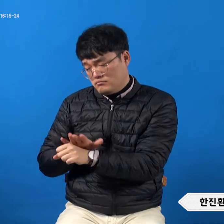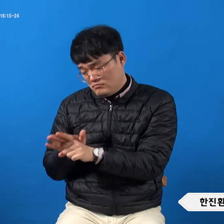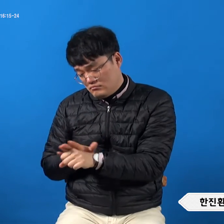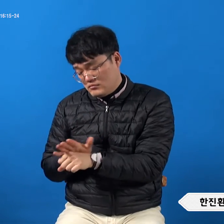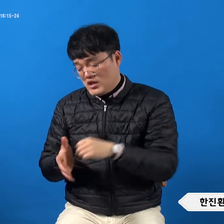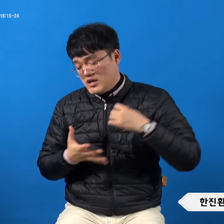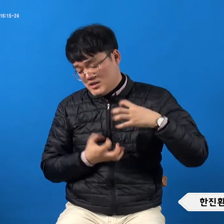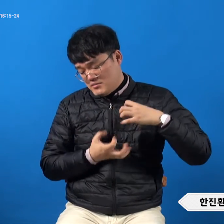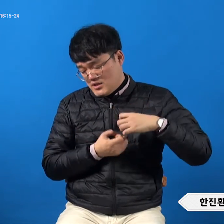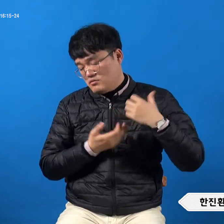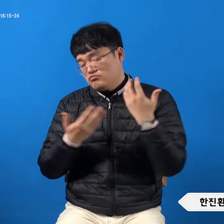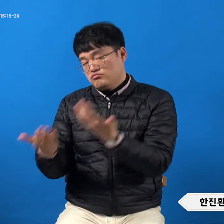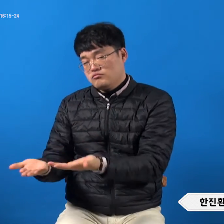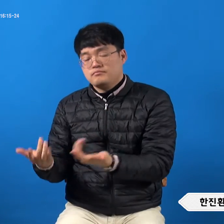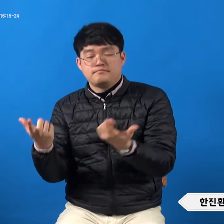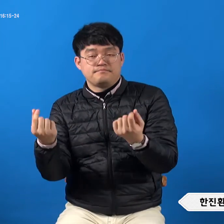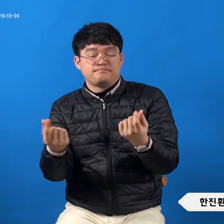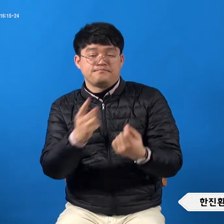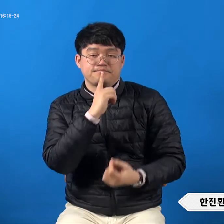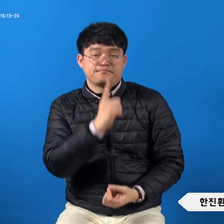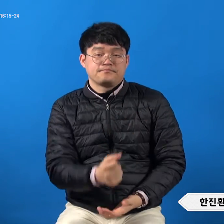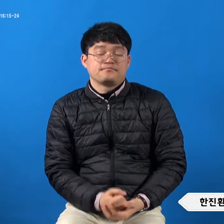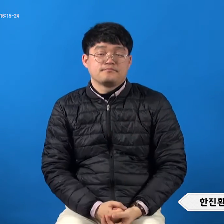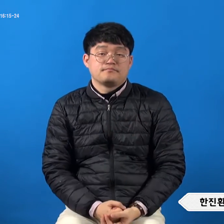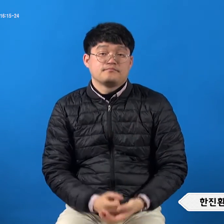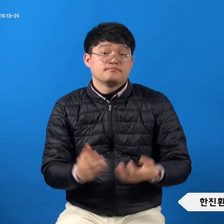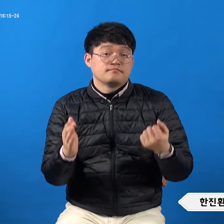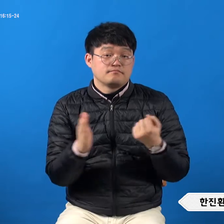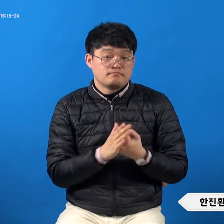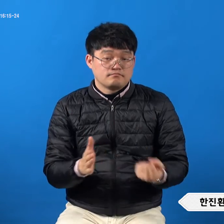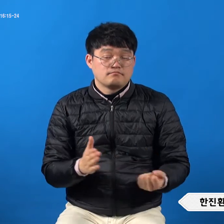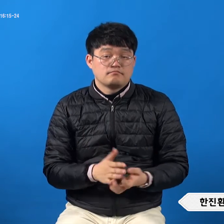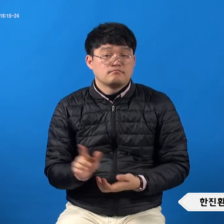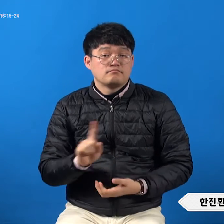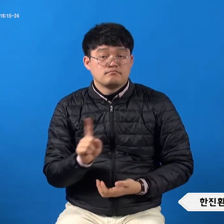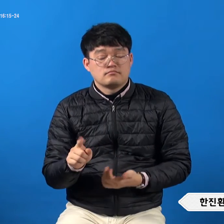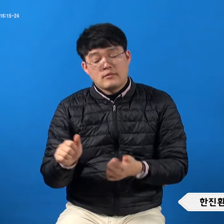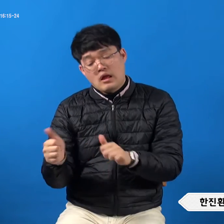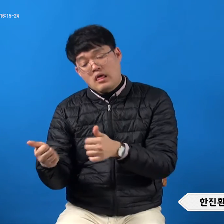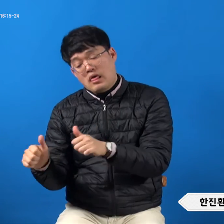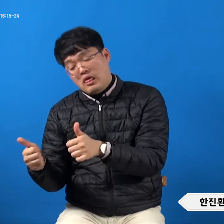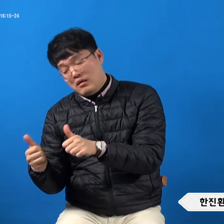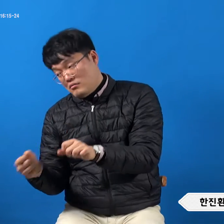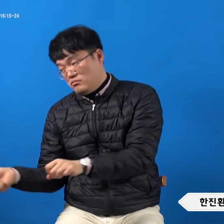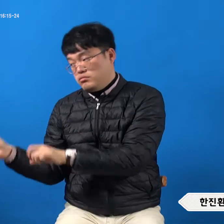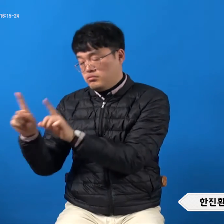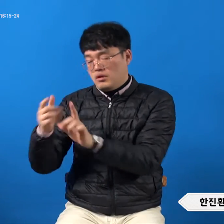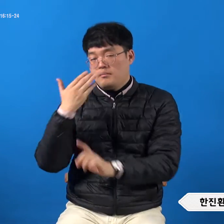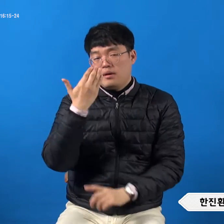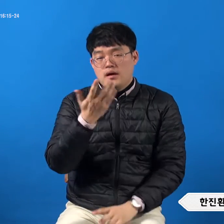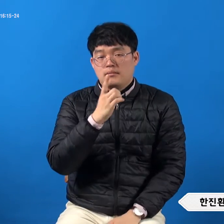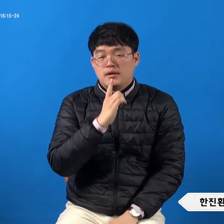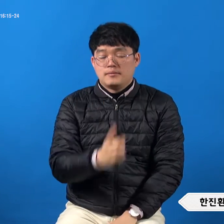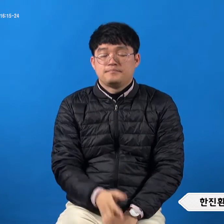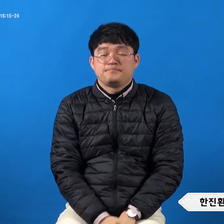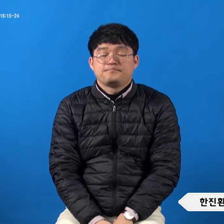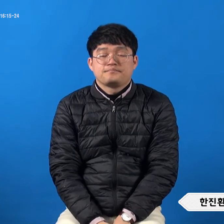내 심장을 그 사람에게 주는 것입니다. 그러니까 죽어가는 사람도 살려낼 수 있는 거죠.